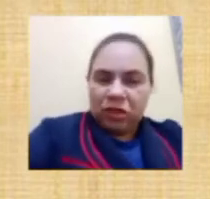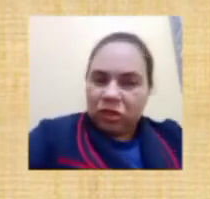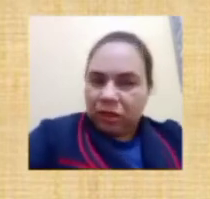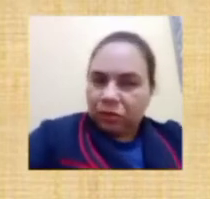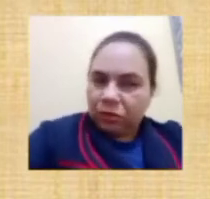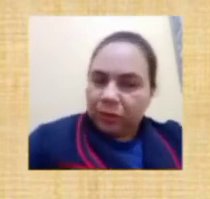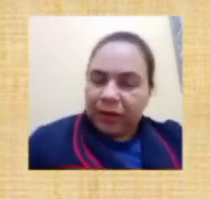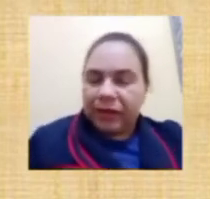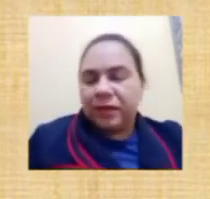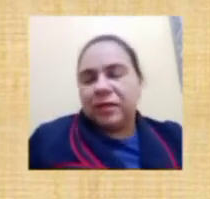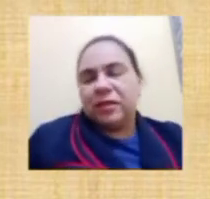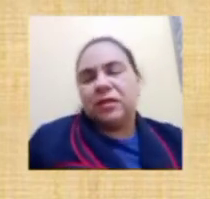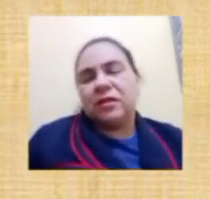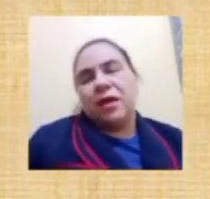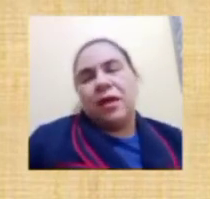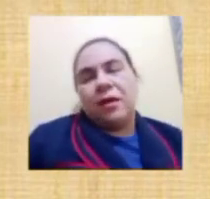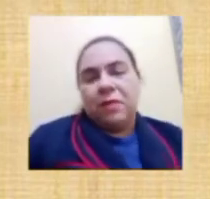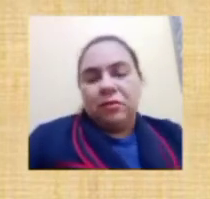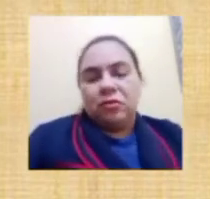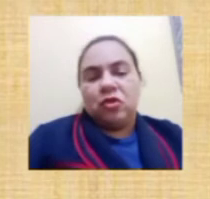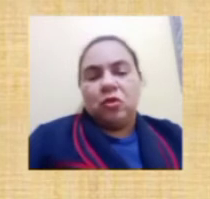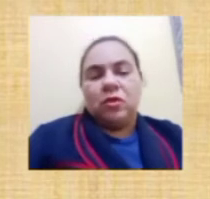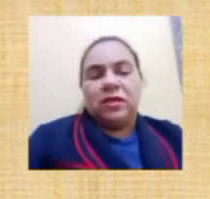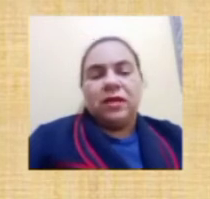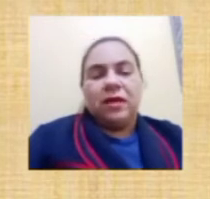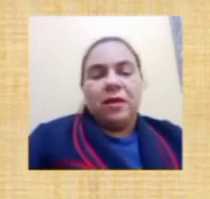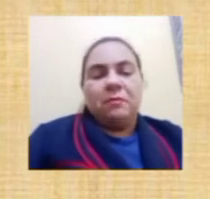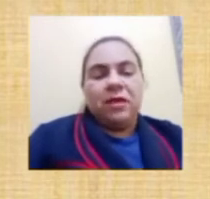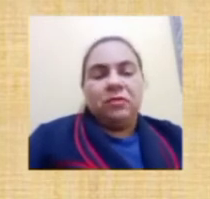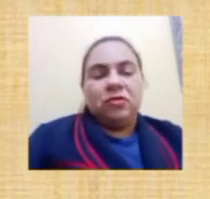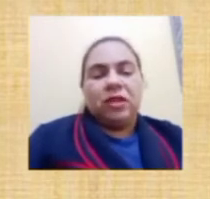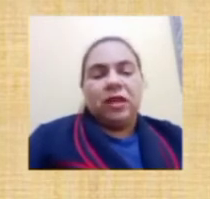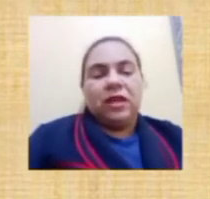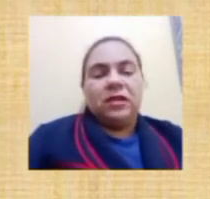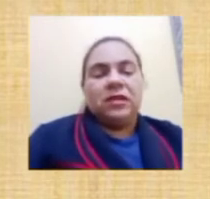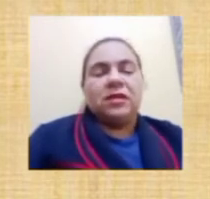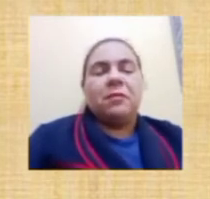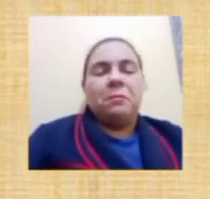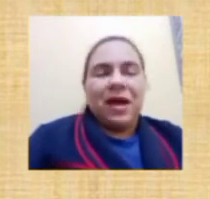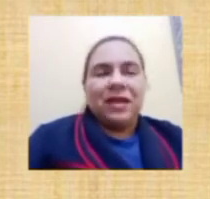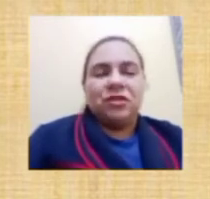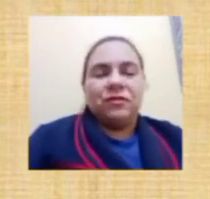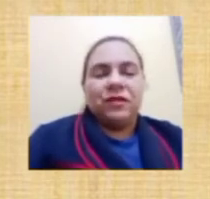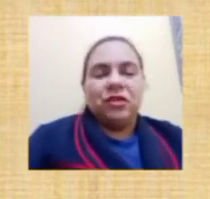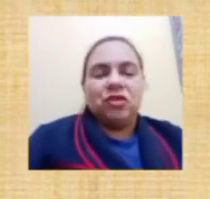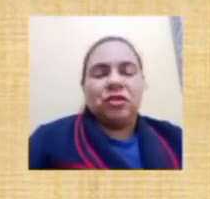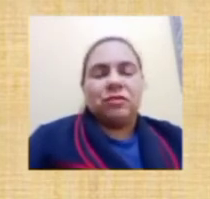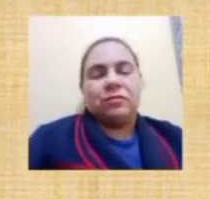Menos 12, menos mais 3, menos 2.000.